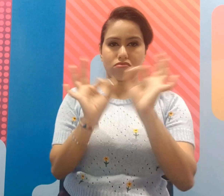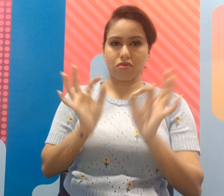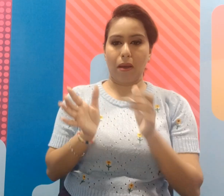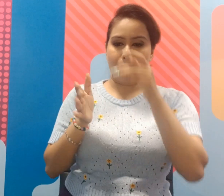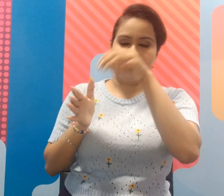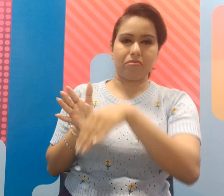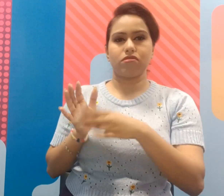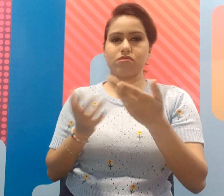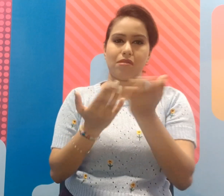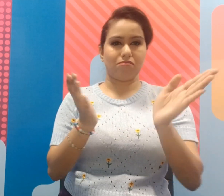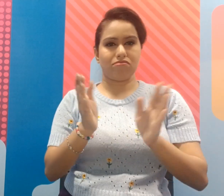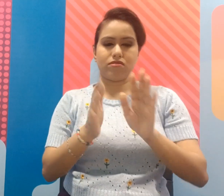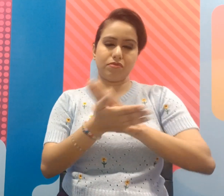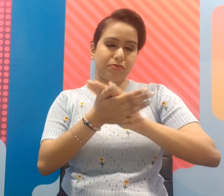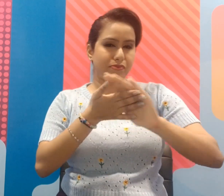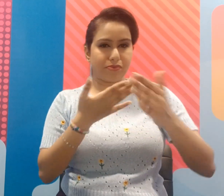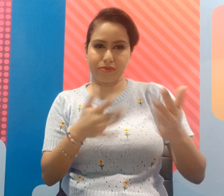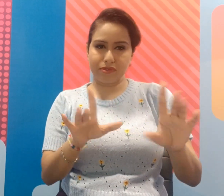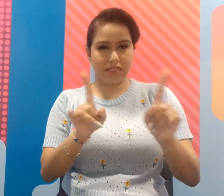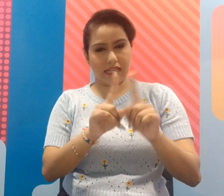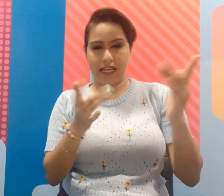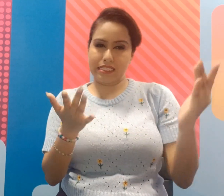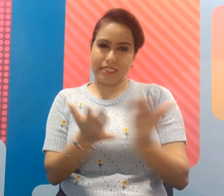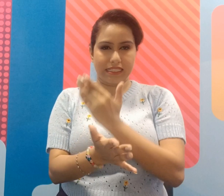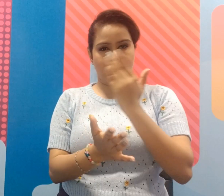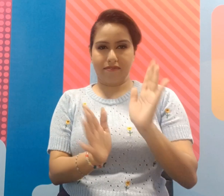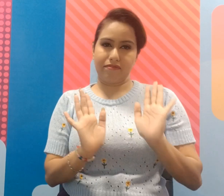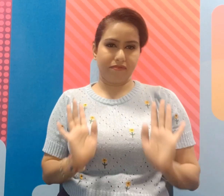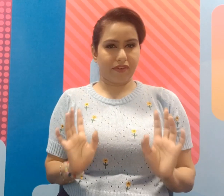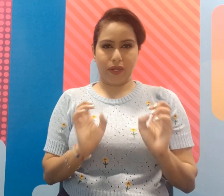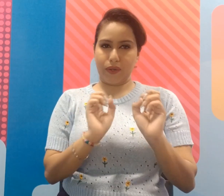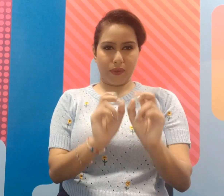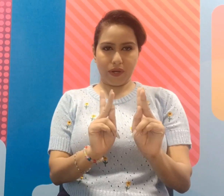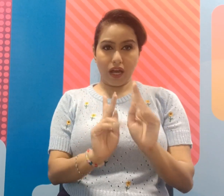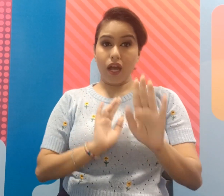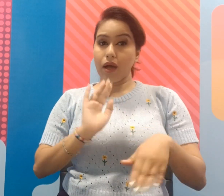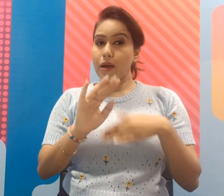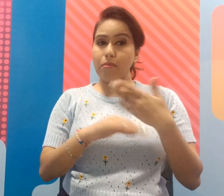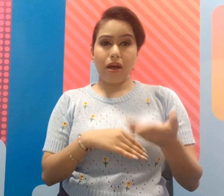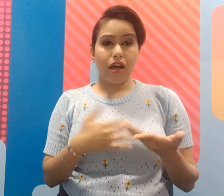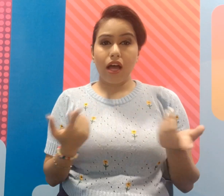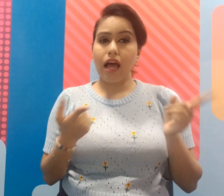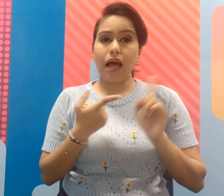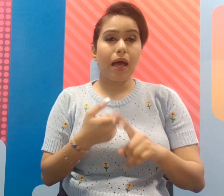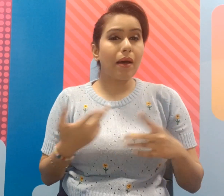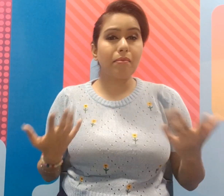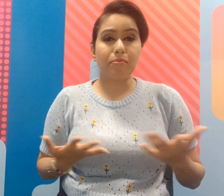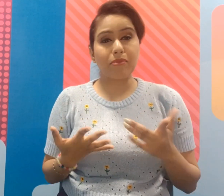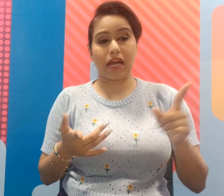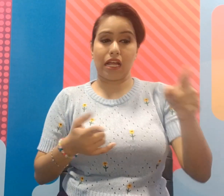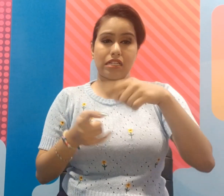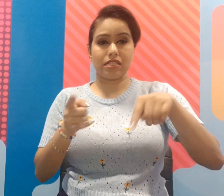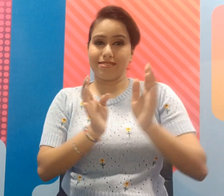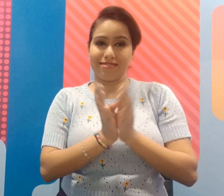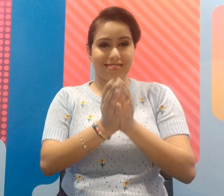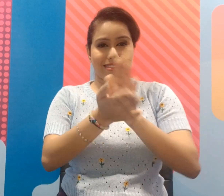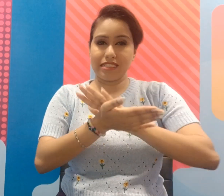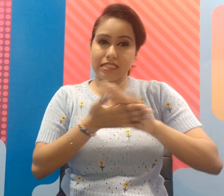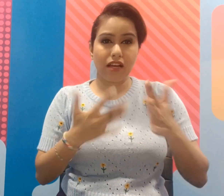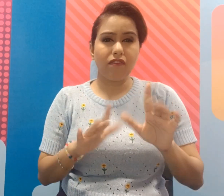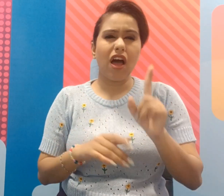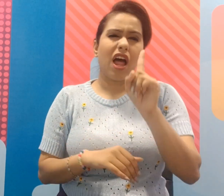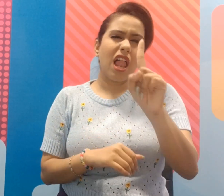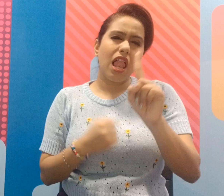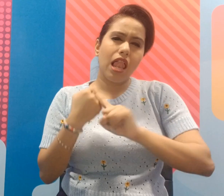यात्री सेफली किनारे तक पहुंच भी जाते हैं, रेस्क्यू टीम्स भी आ जाती हैं। लेकिन एक अंत समय आता है जब जहाज